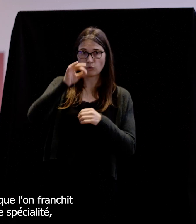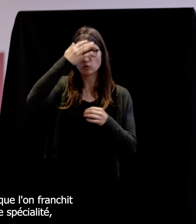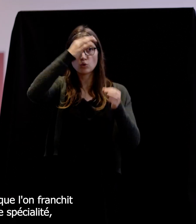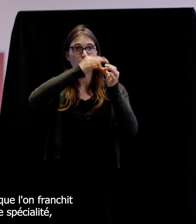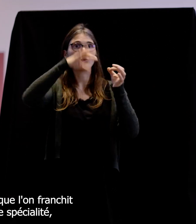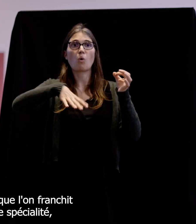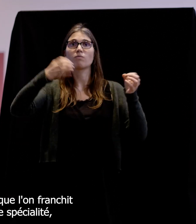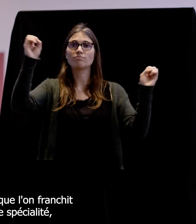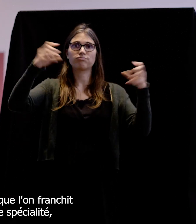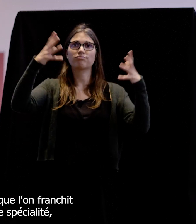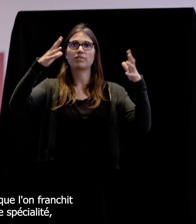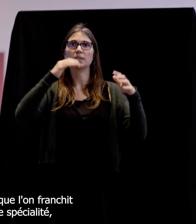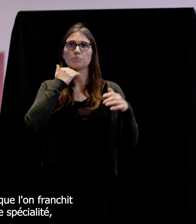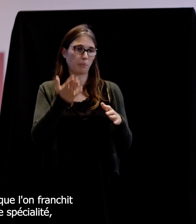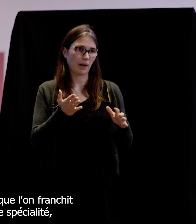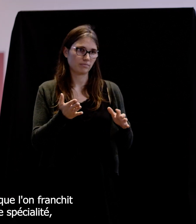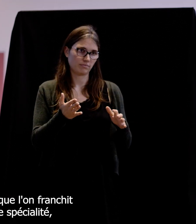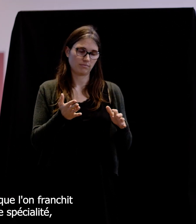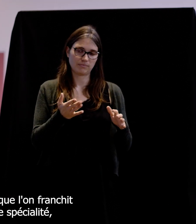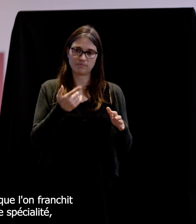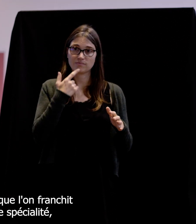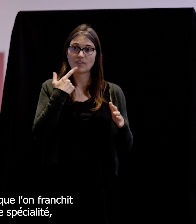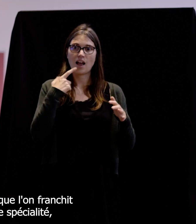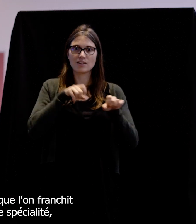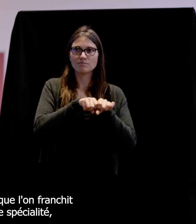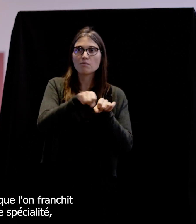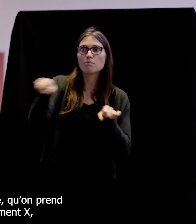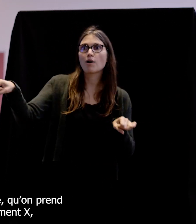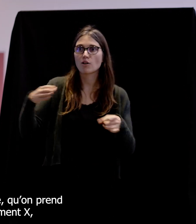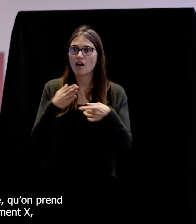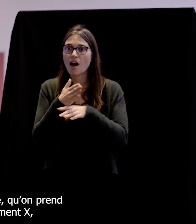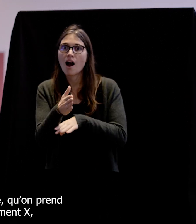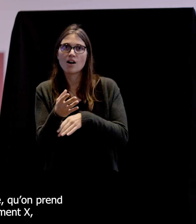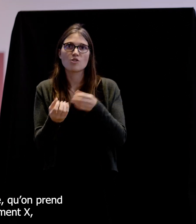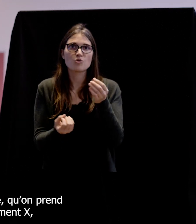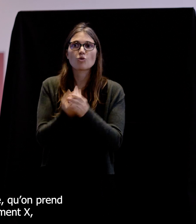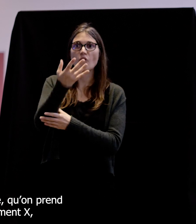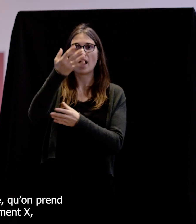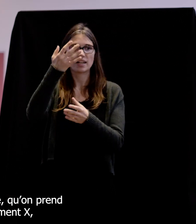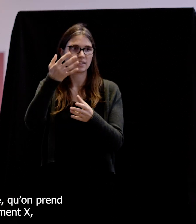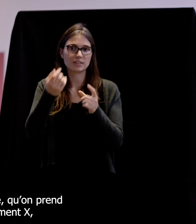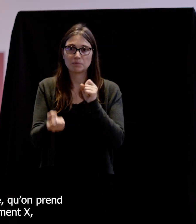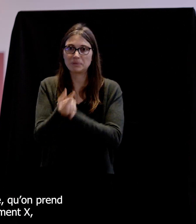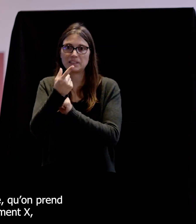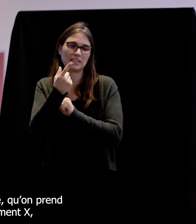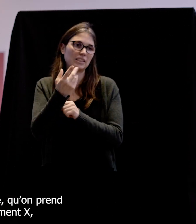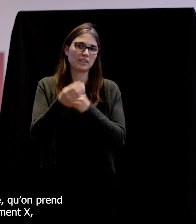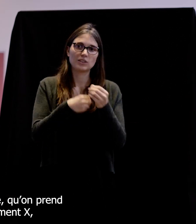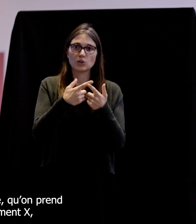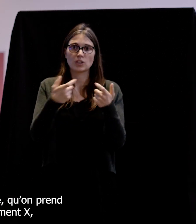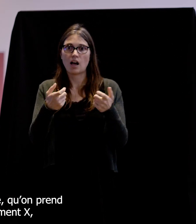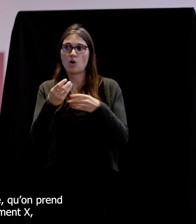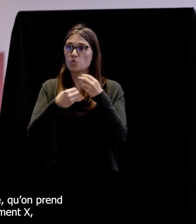parce que on franchit une porte d'une spécialité de quelque chose ou qu'on prend